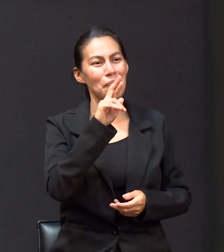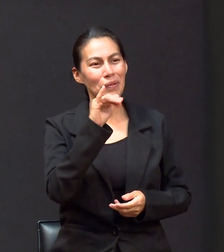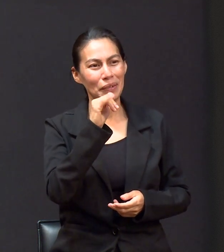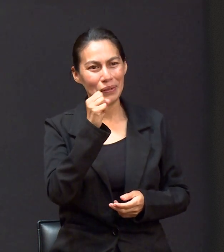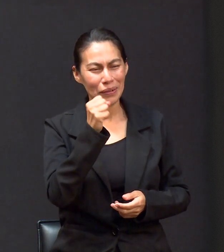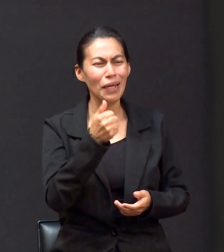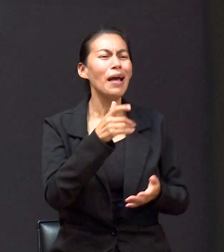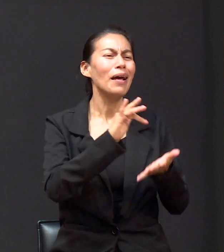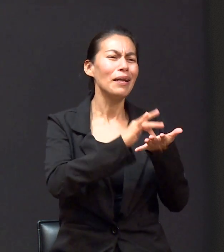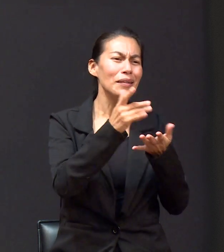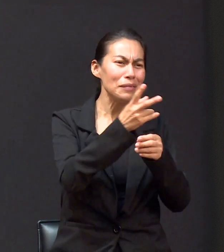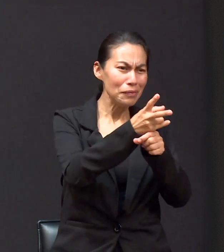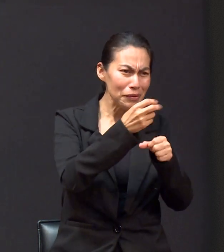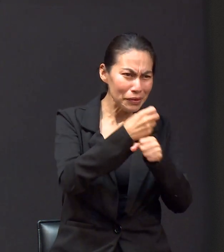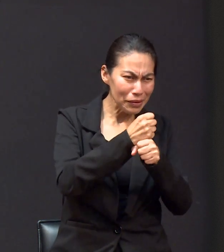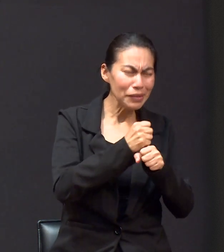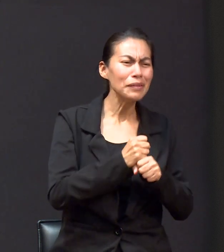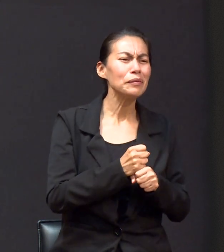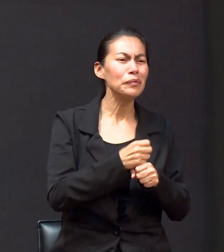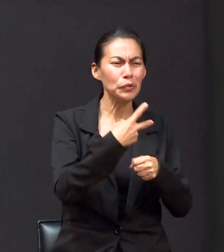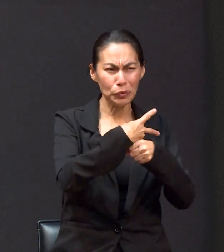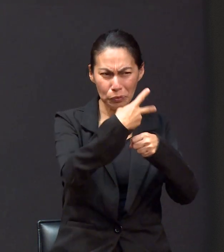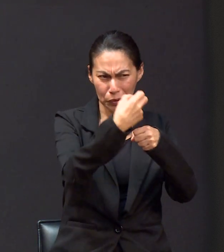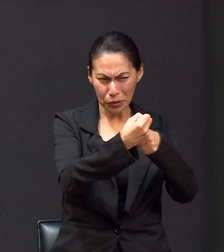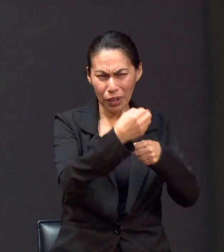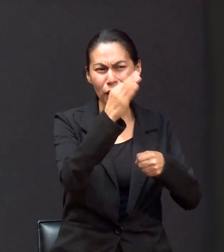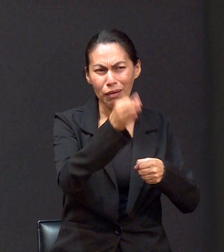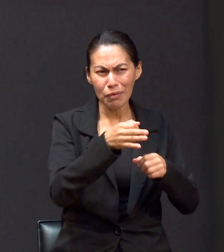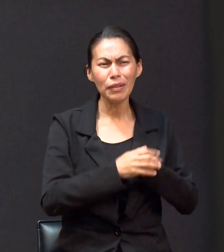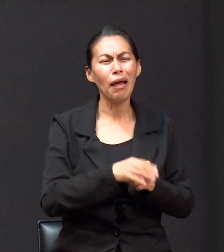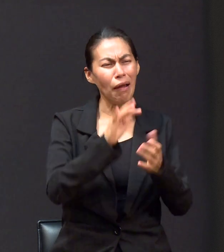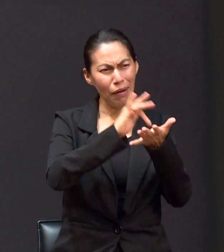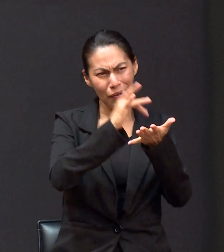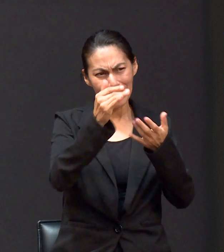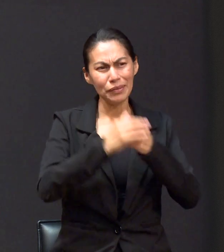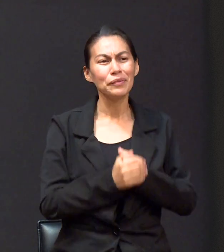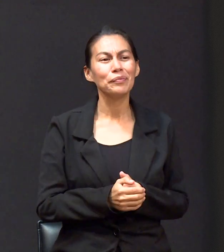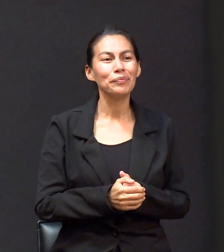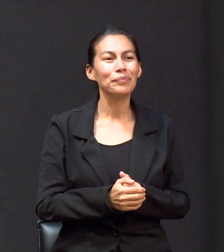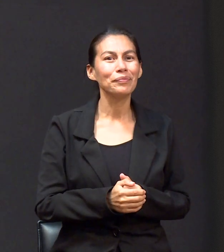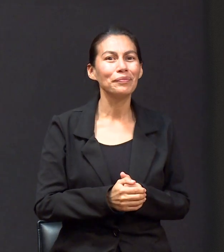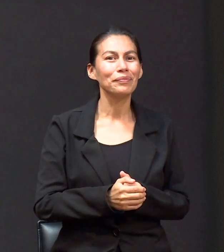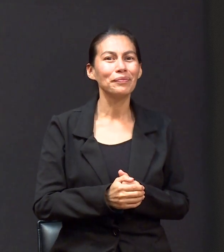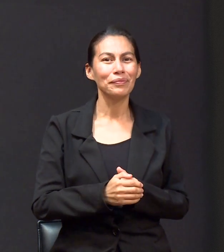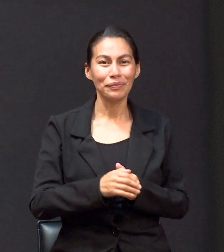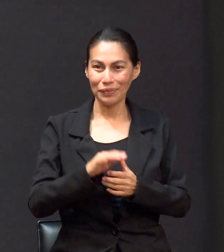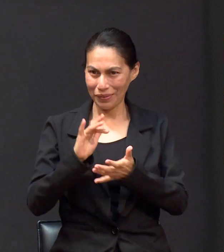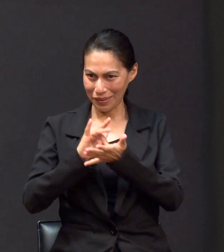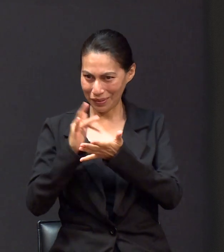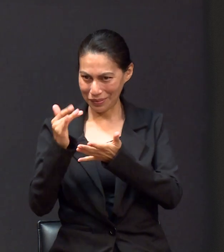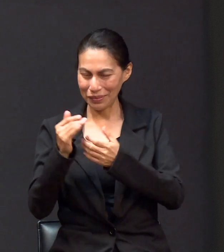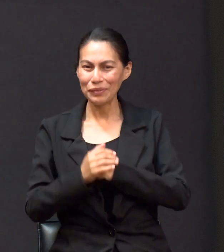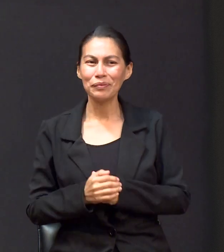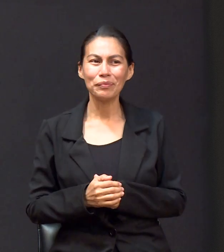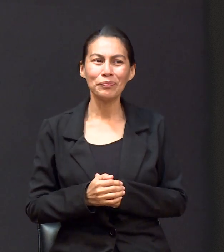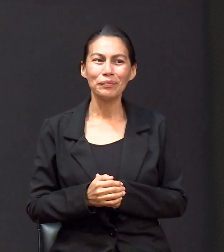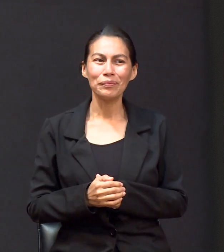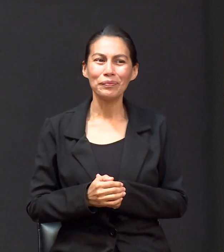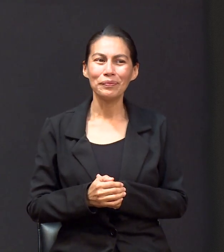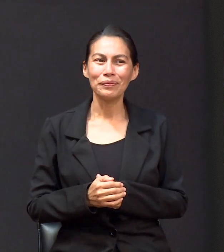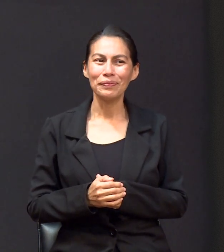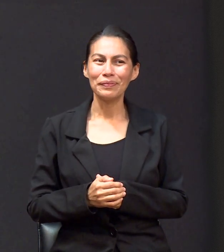por estar con nosotros, por haber aceptado nuestra invitación. Muchas gracias.